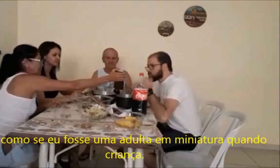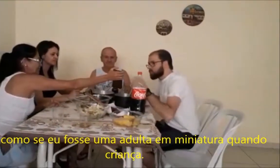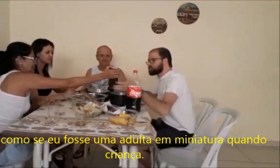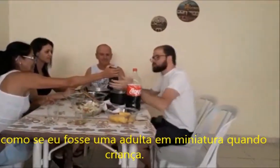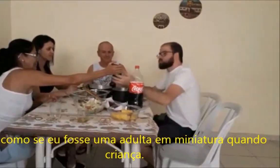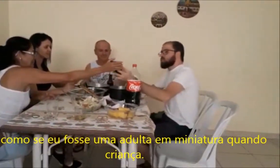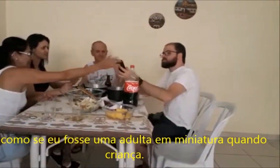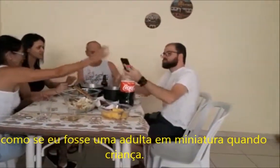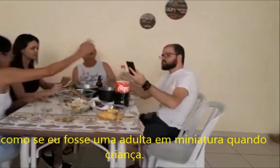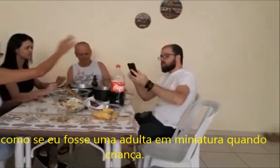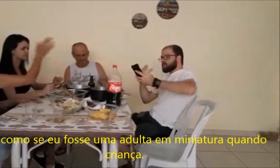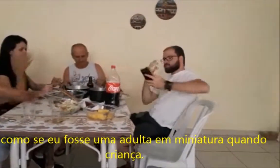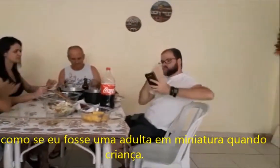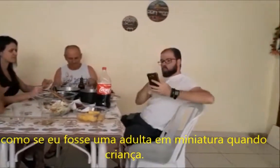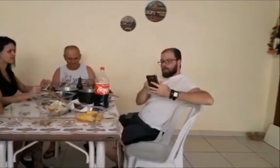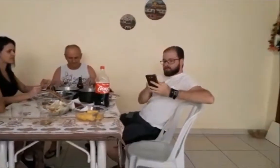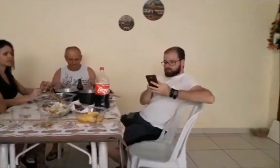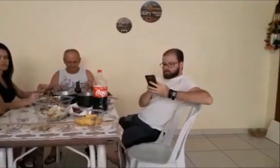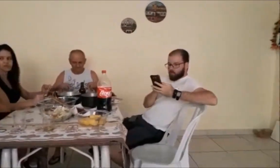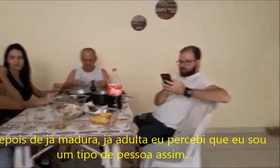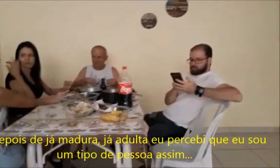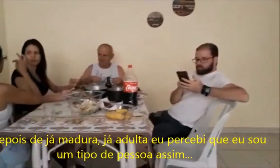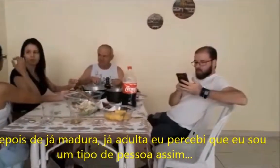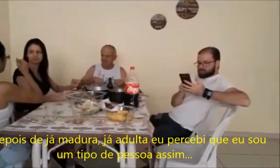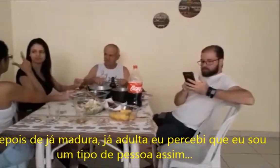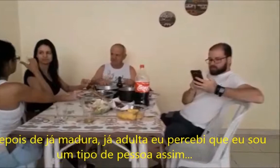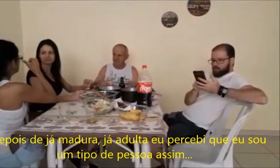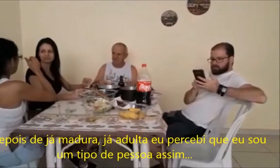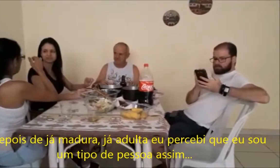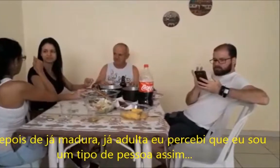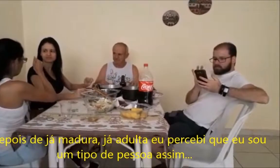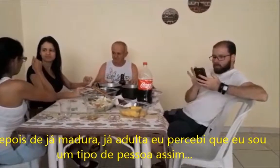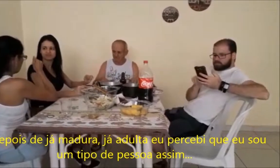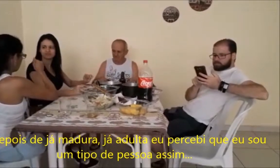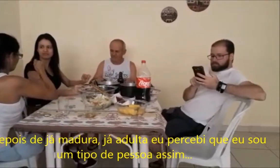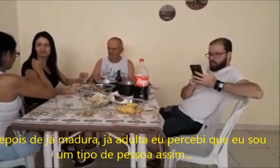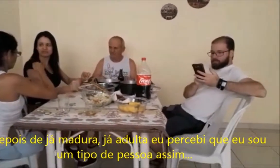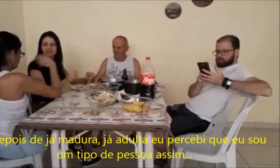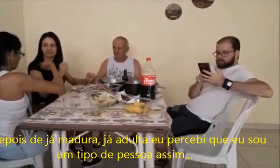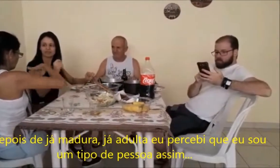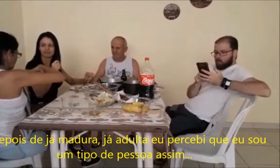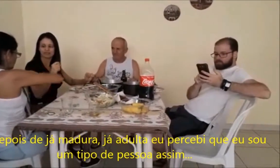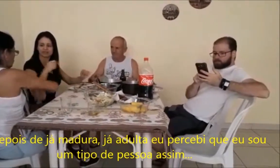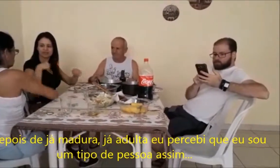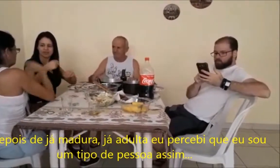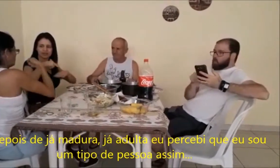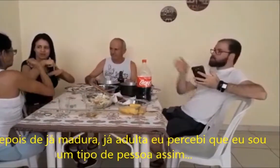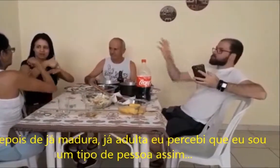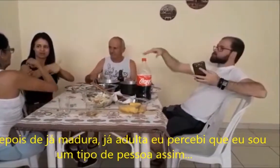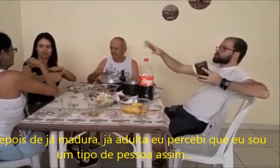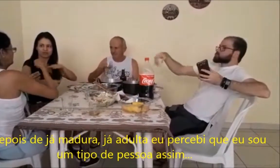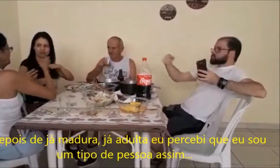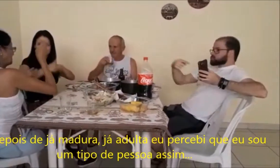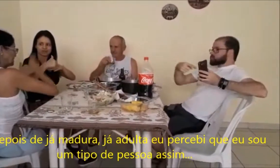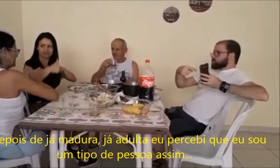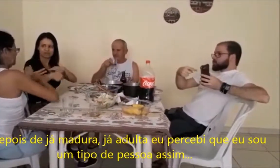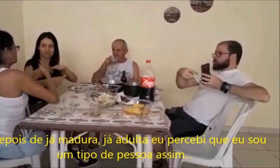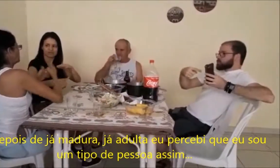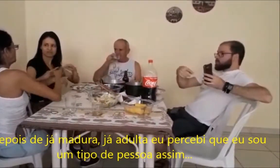em miniatura quando criança. E depois de já madura, já adulta, eu percebi que